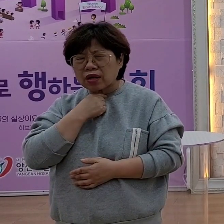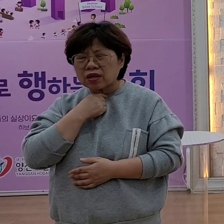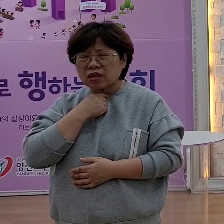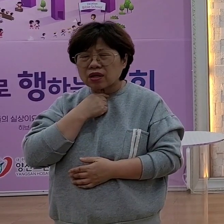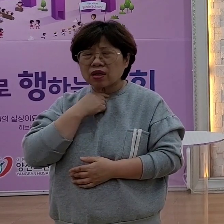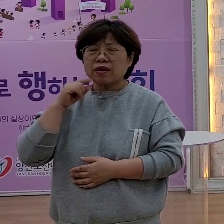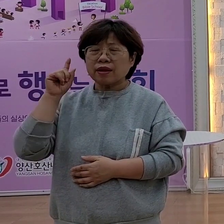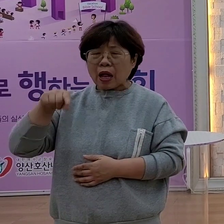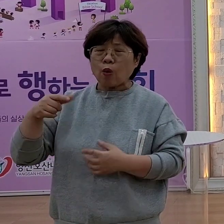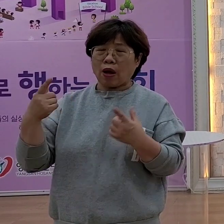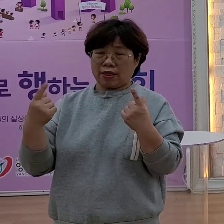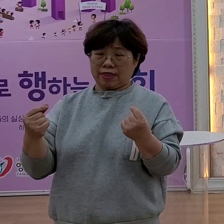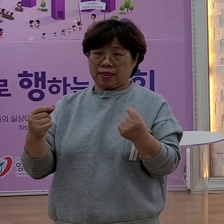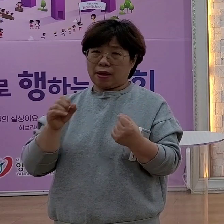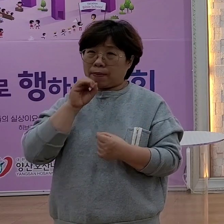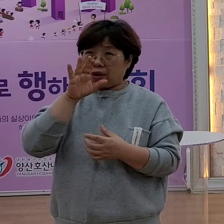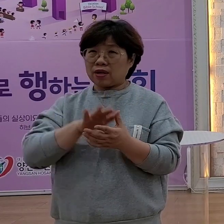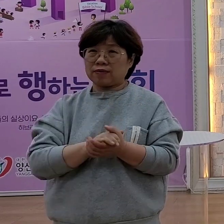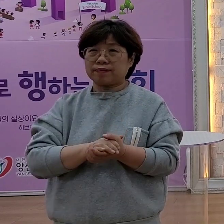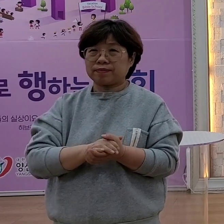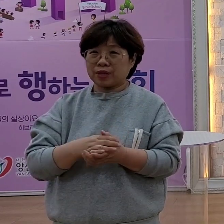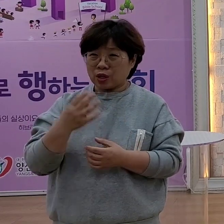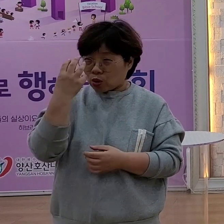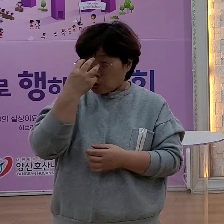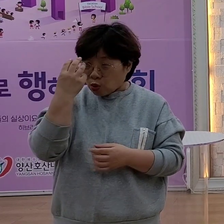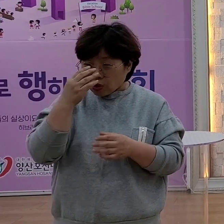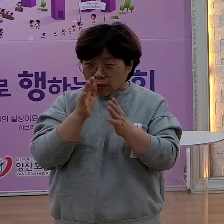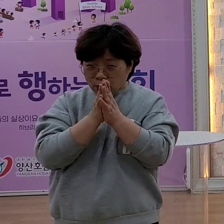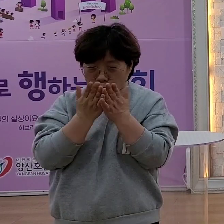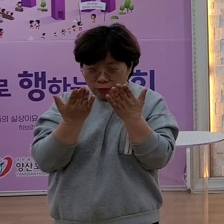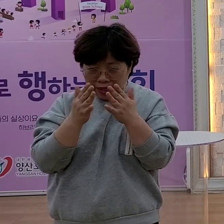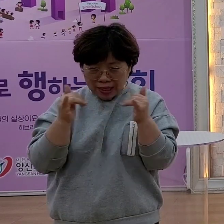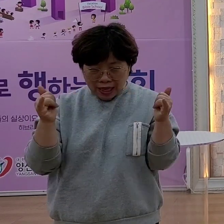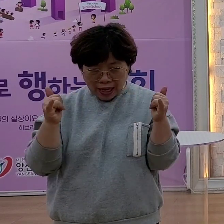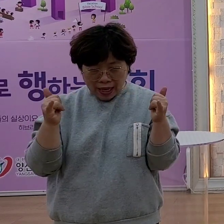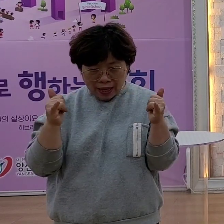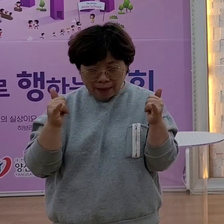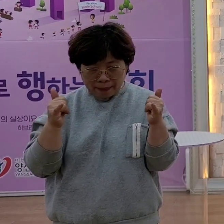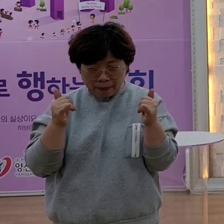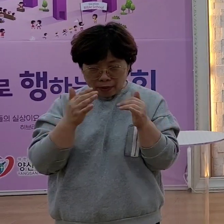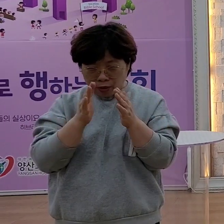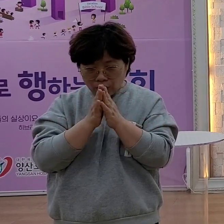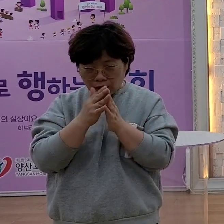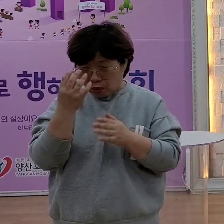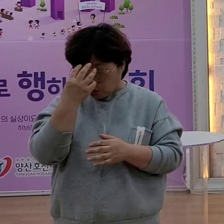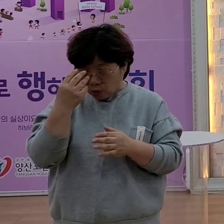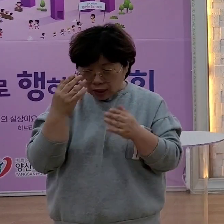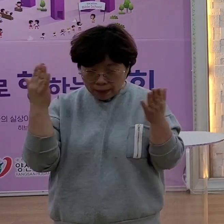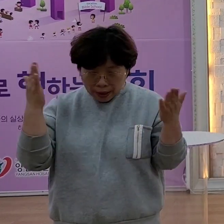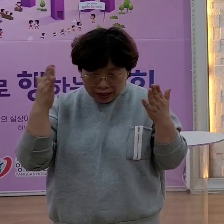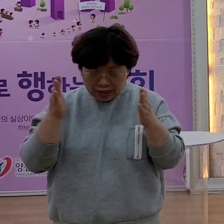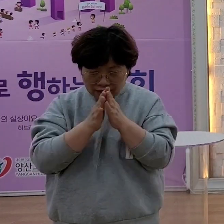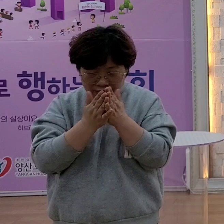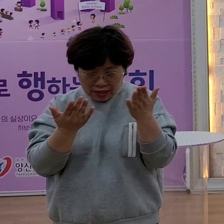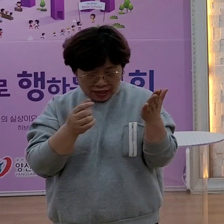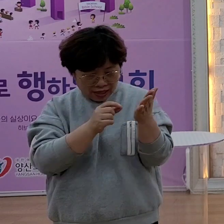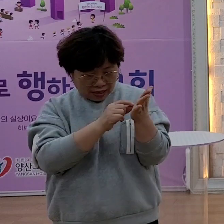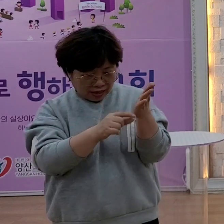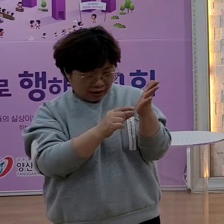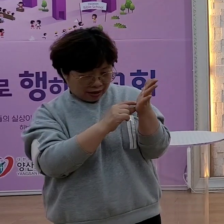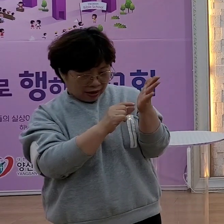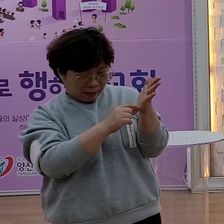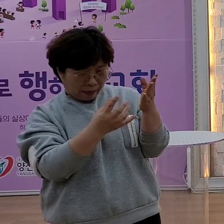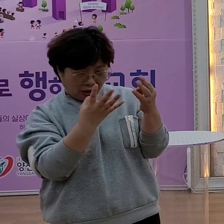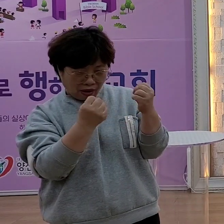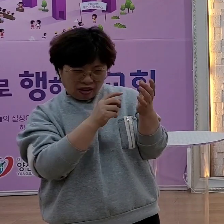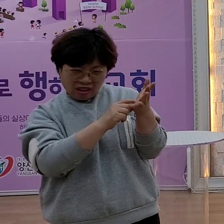거예요. 우리 고3 수험생들 그 책에는 막 어김없이 등장합니다. 이 오늘 하루가 얼마나 귀하냐. 어제